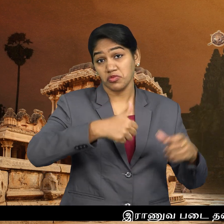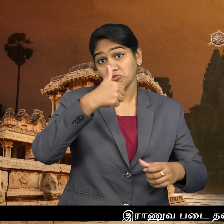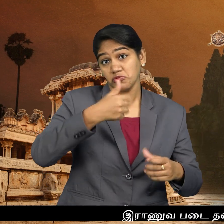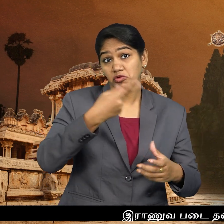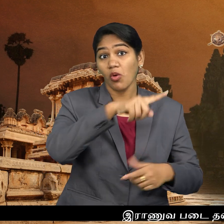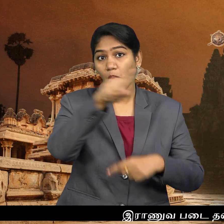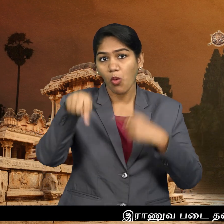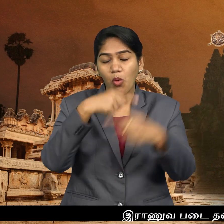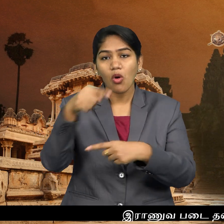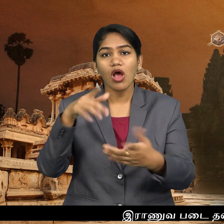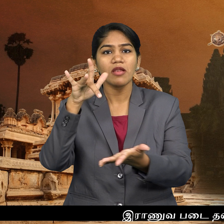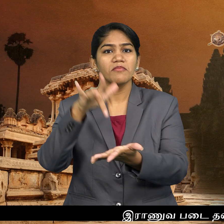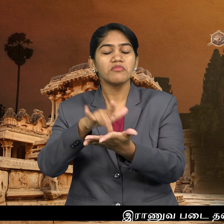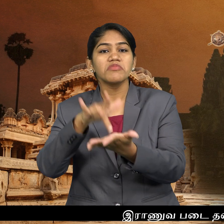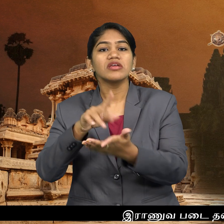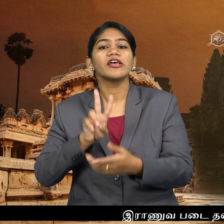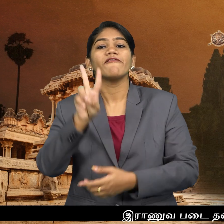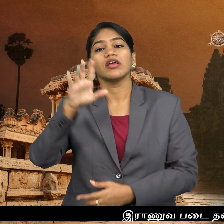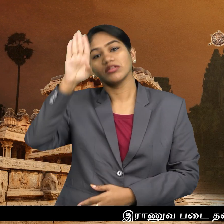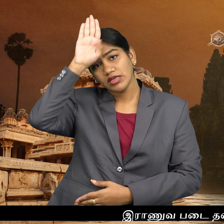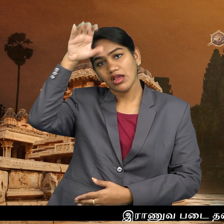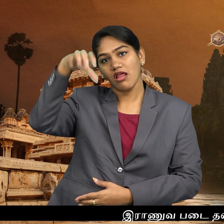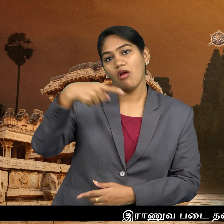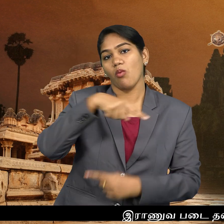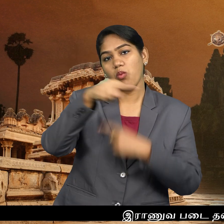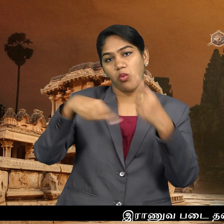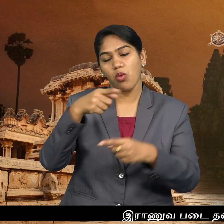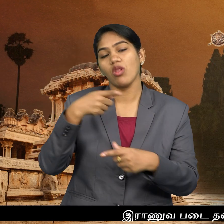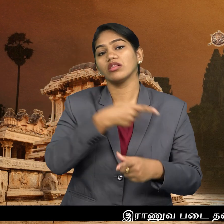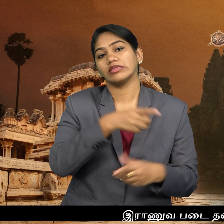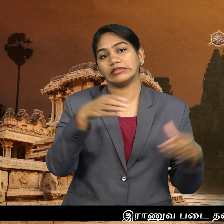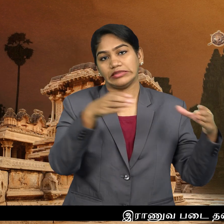இராணுவ படை தளபதியாக இருந்தனர்.